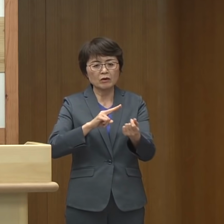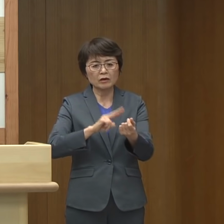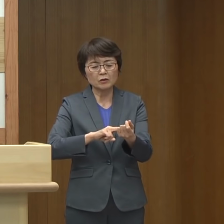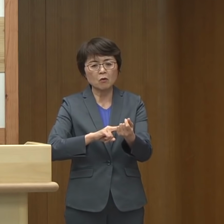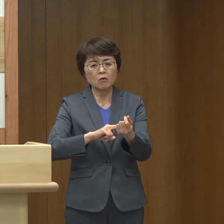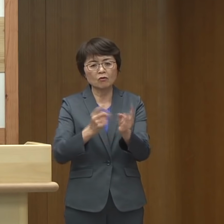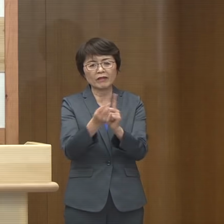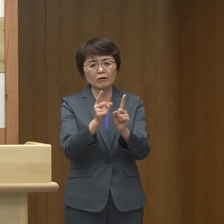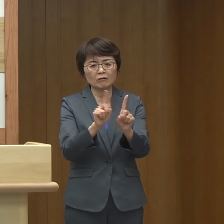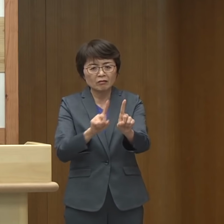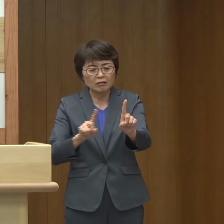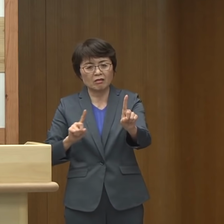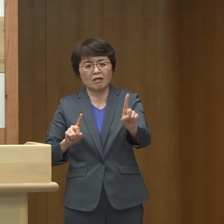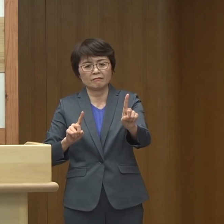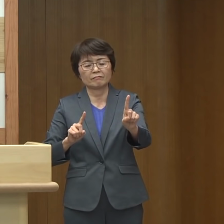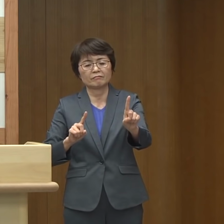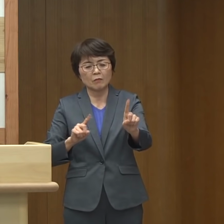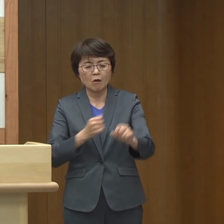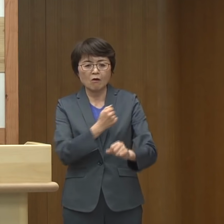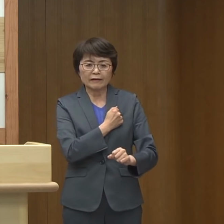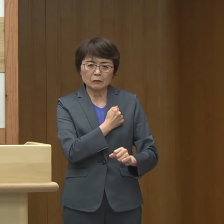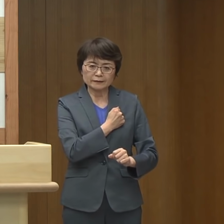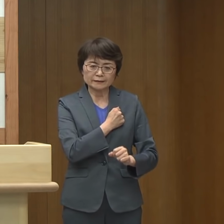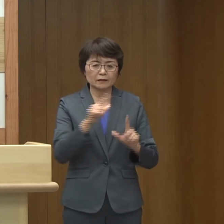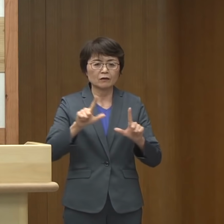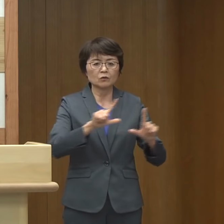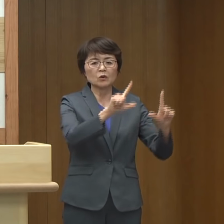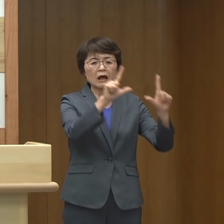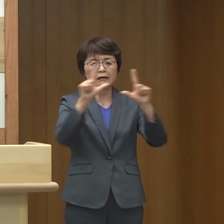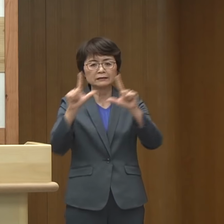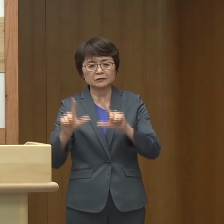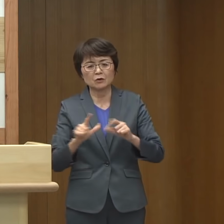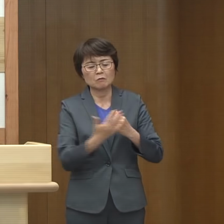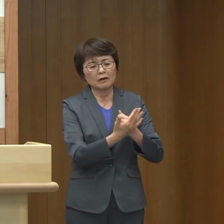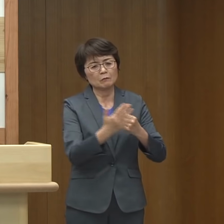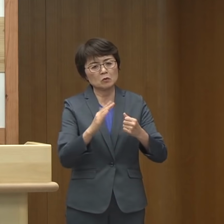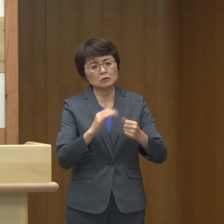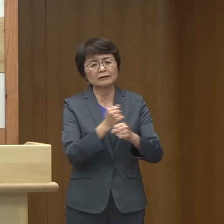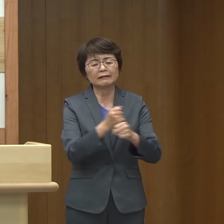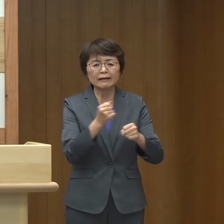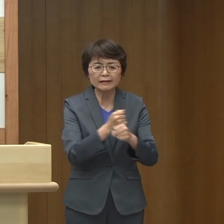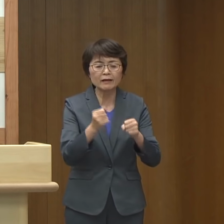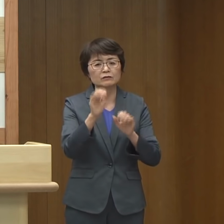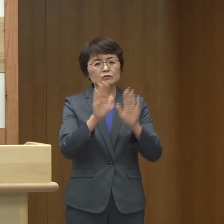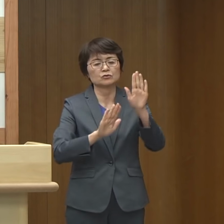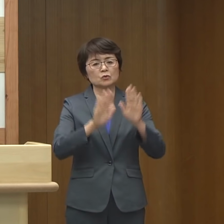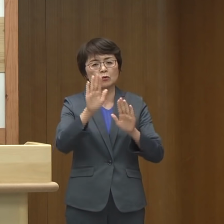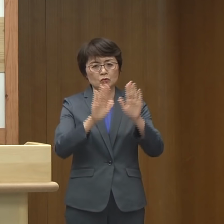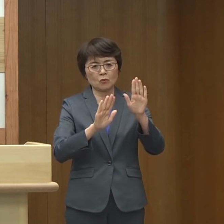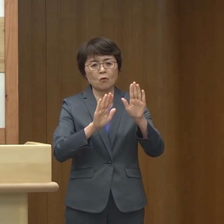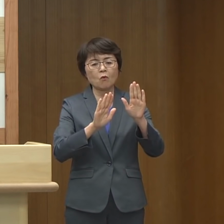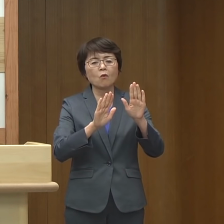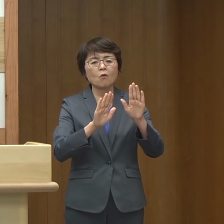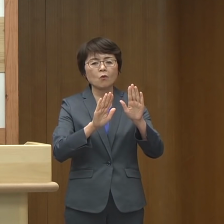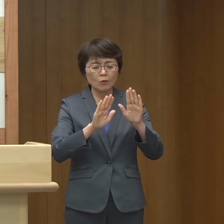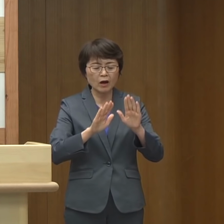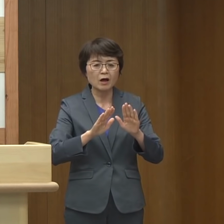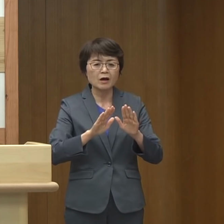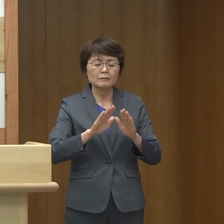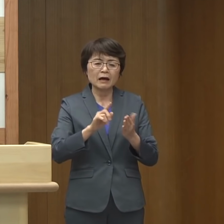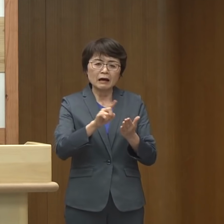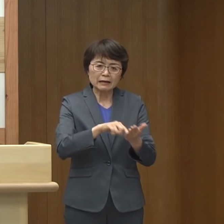による命と暮らしを守れない状況は回避をされたという